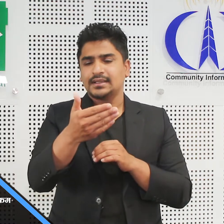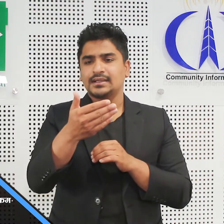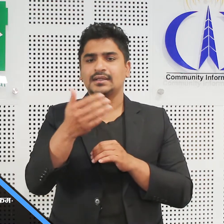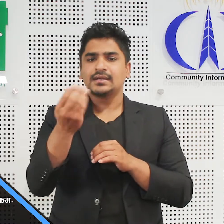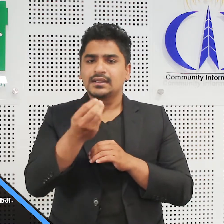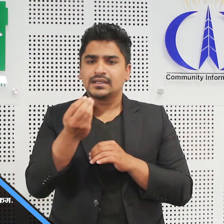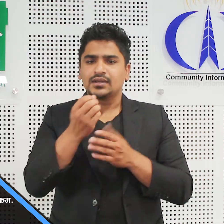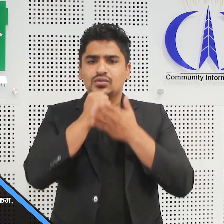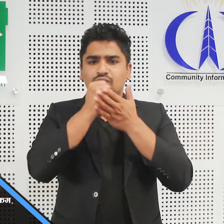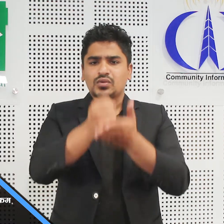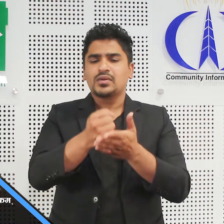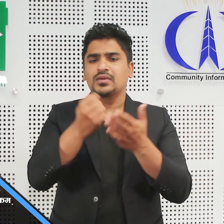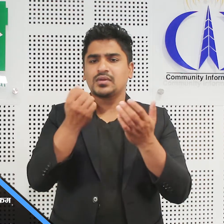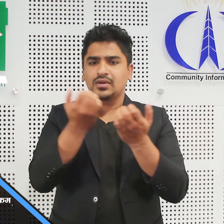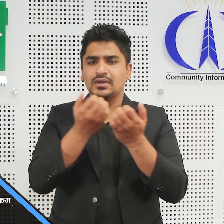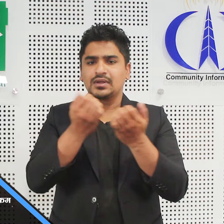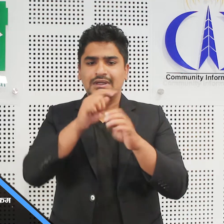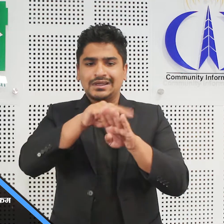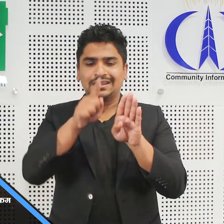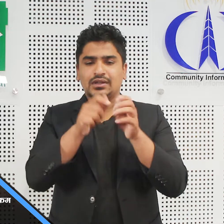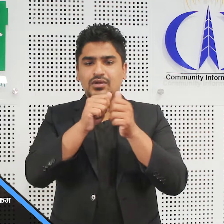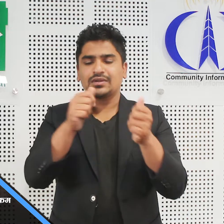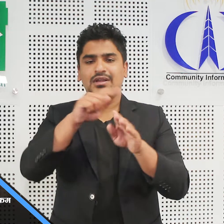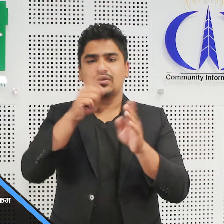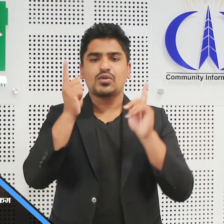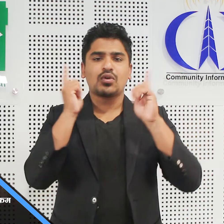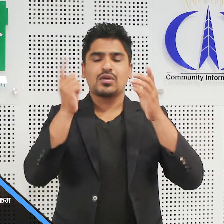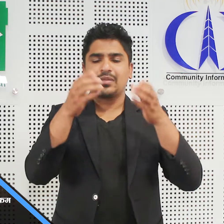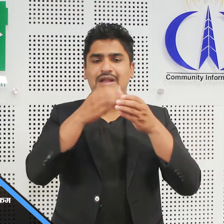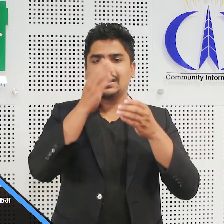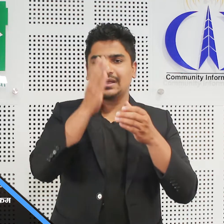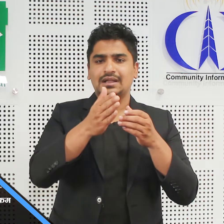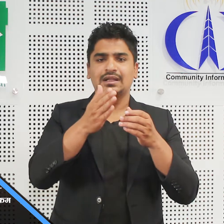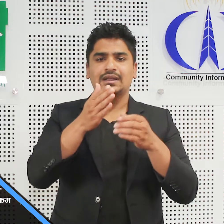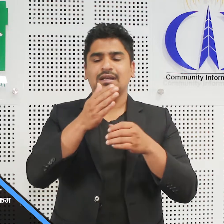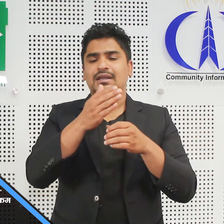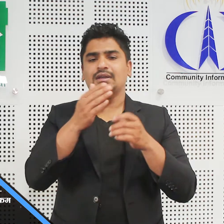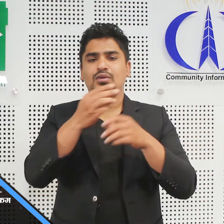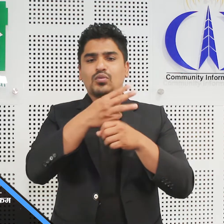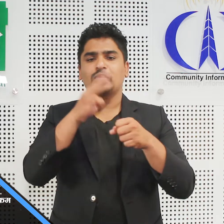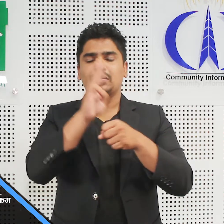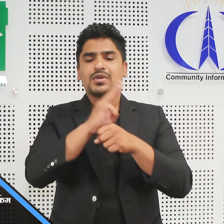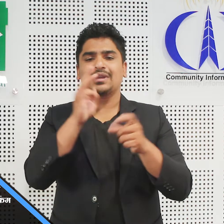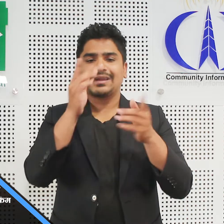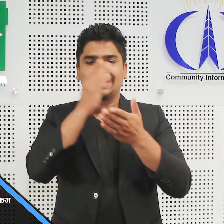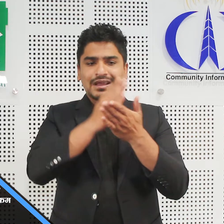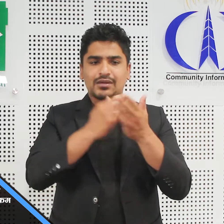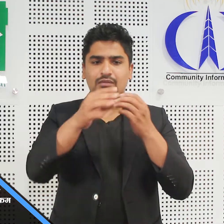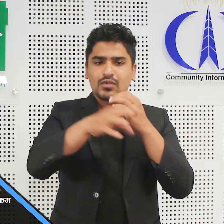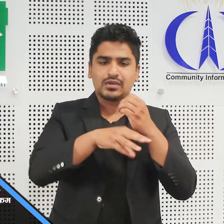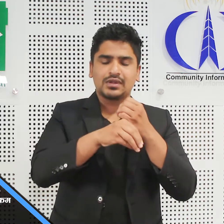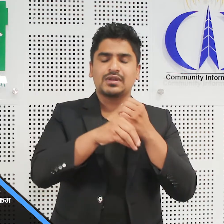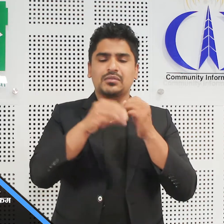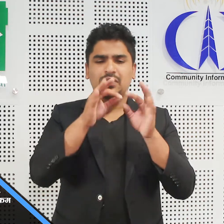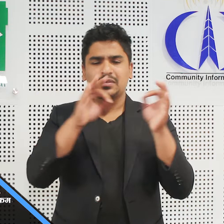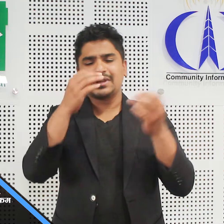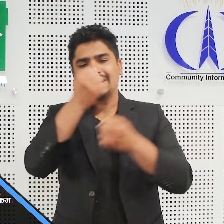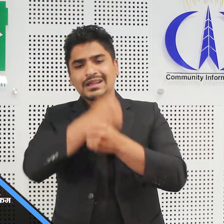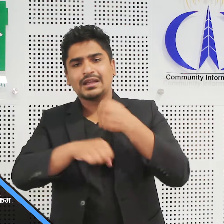भने लाभान्वित हुनुभएको छ। अब उहाँहरूलाई अब त्यो सहयोग गर्ने नीति अनुसार नगरपालिकाले यो